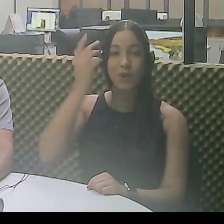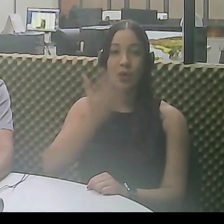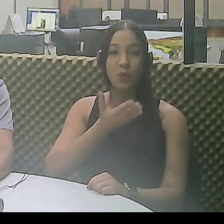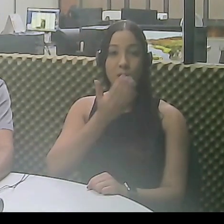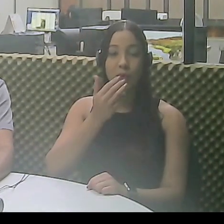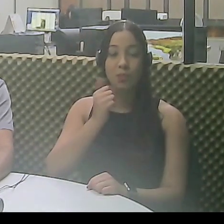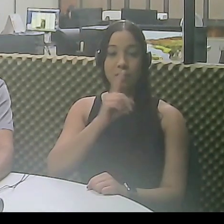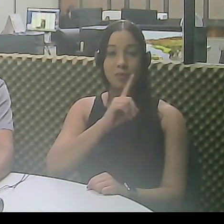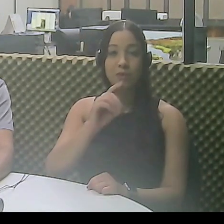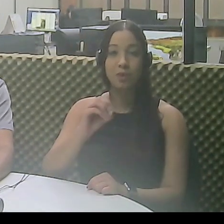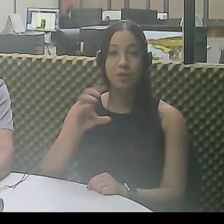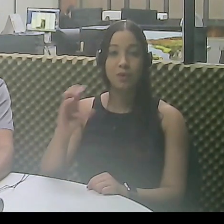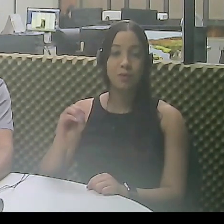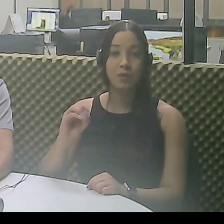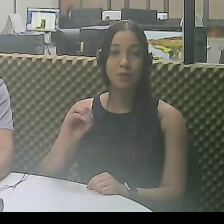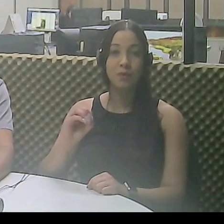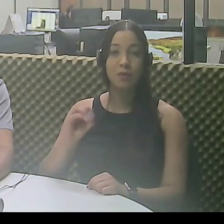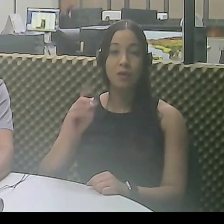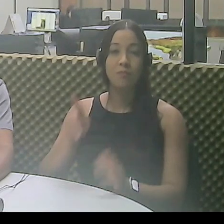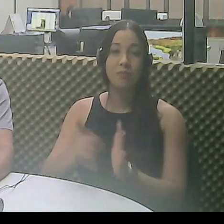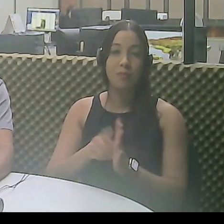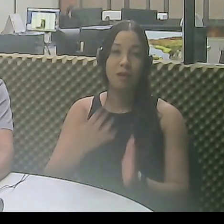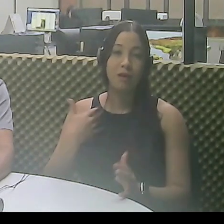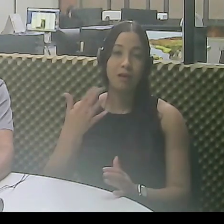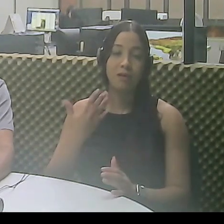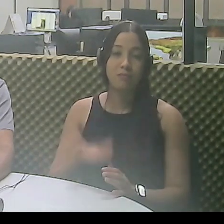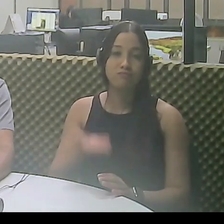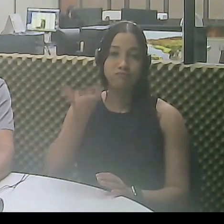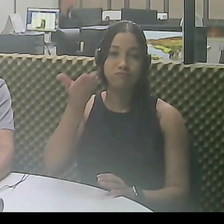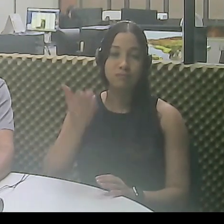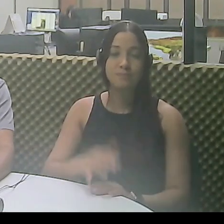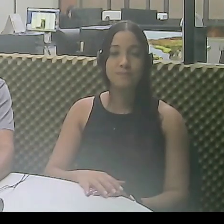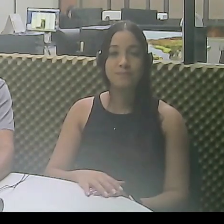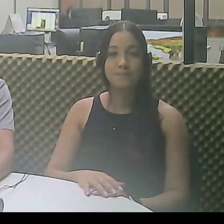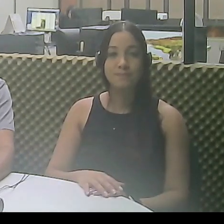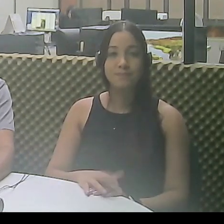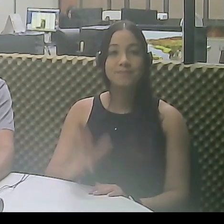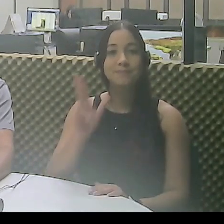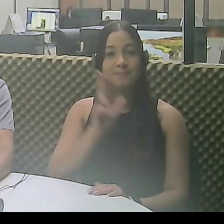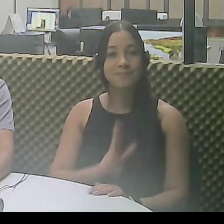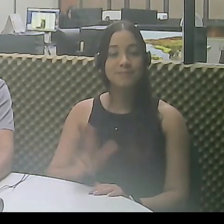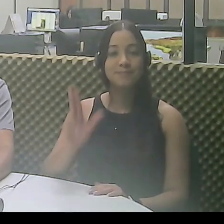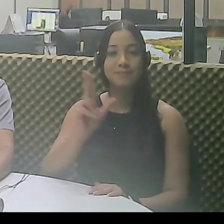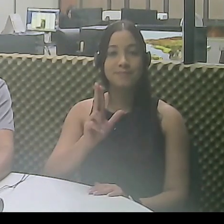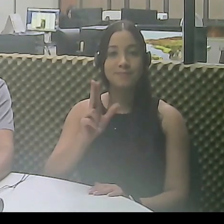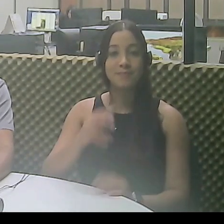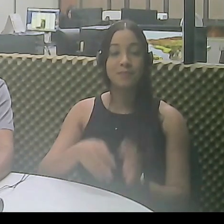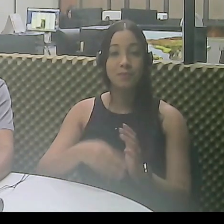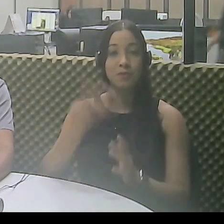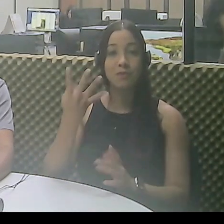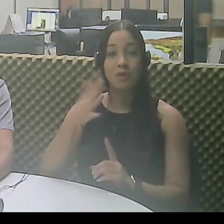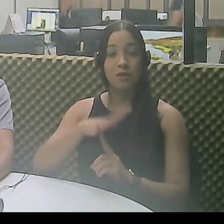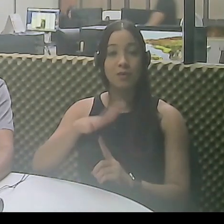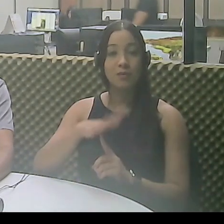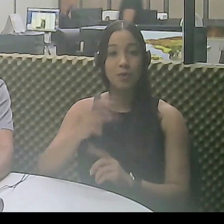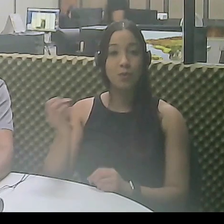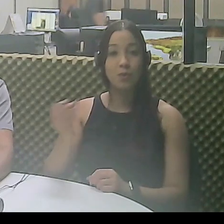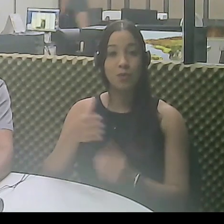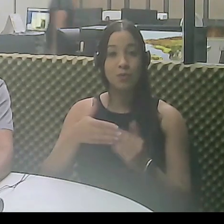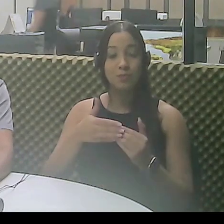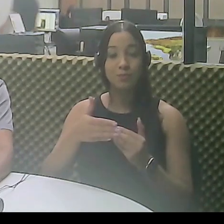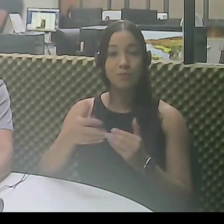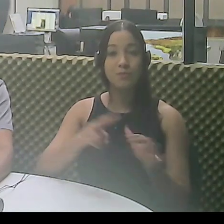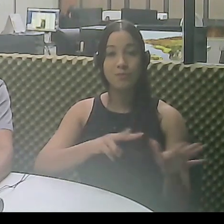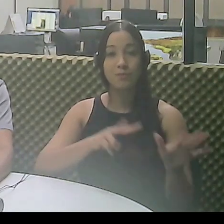no zoológico durante período de altas temperaturas. E ainda, Uberlândia ganha mais 4 feiras livres a partir